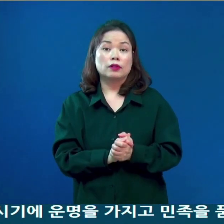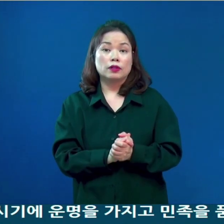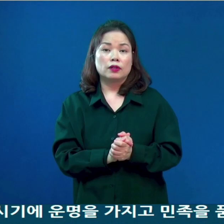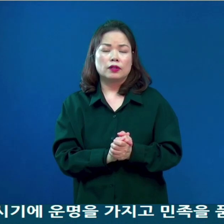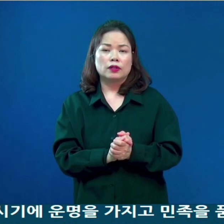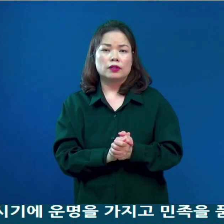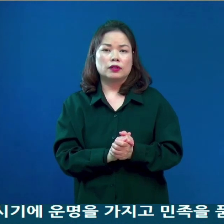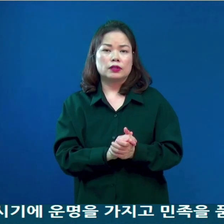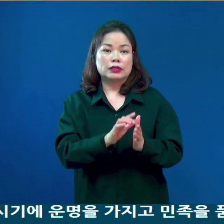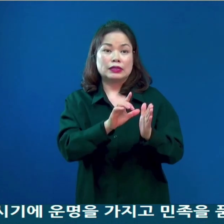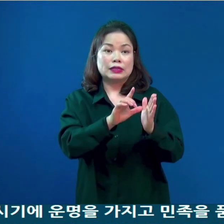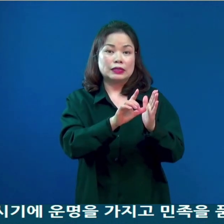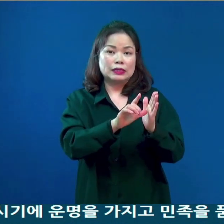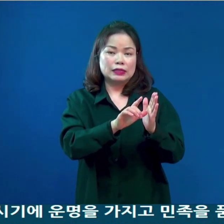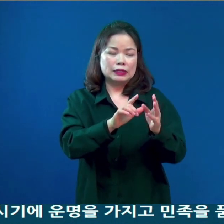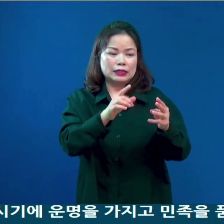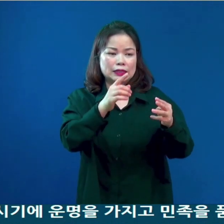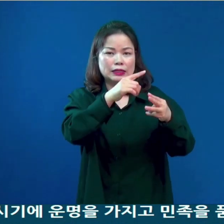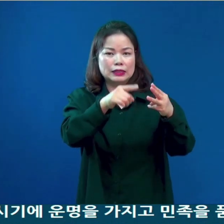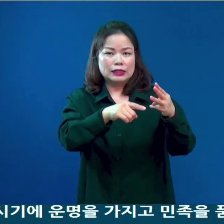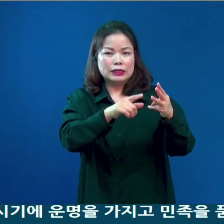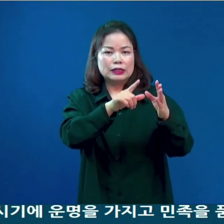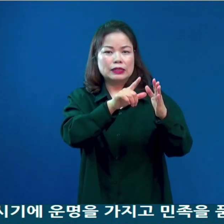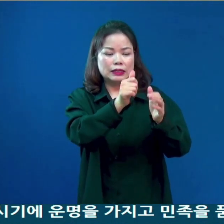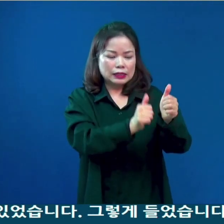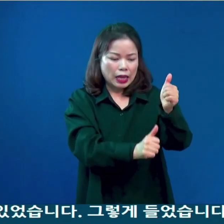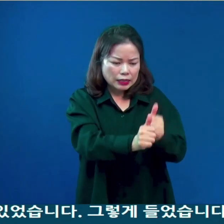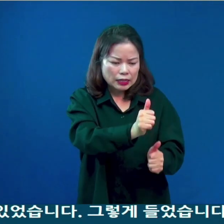그 세대를 다시금 세워주십시오.